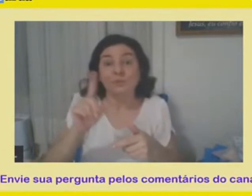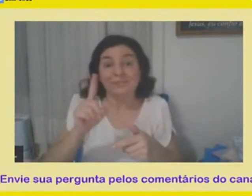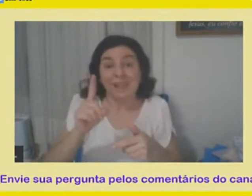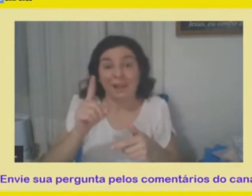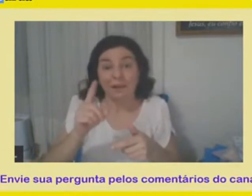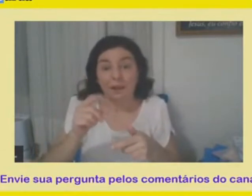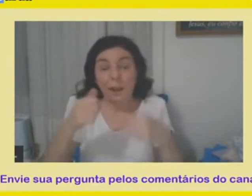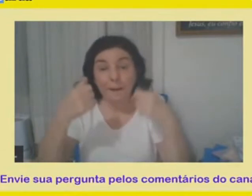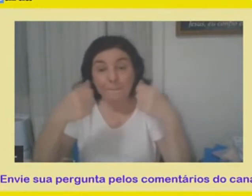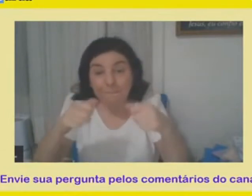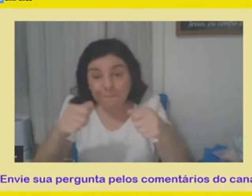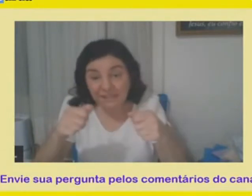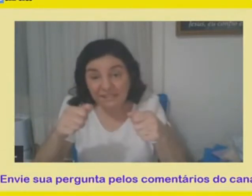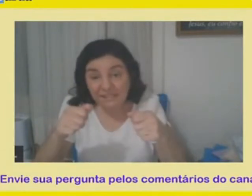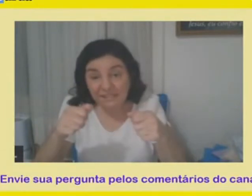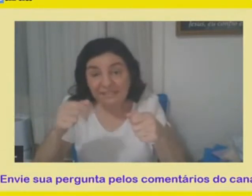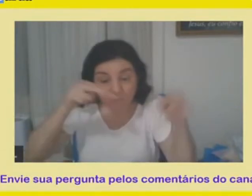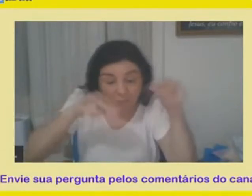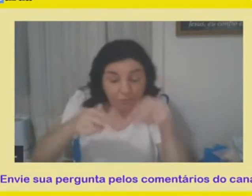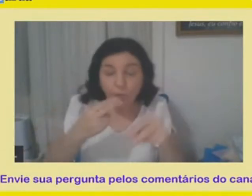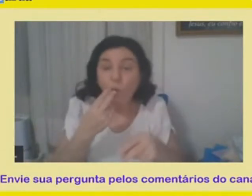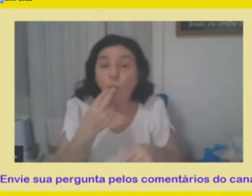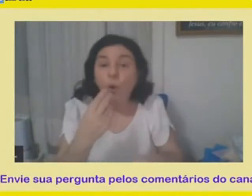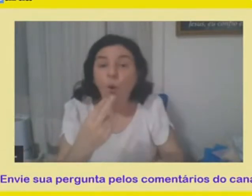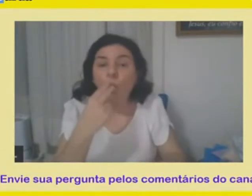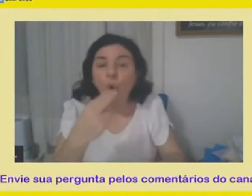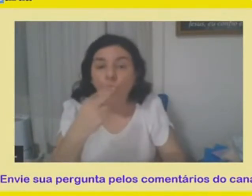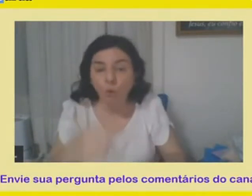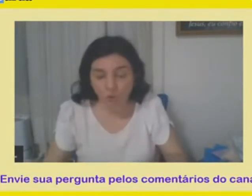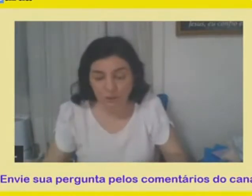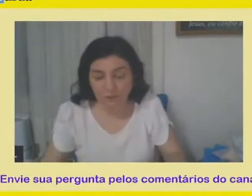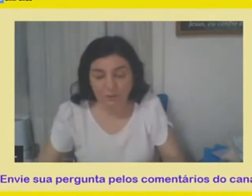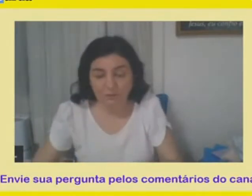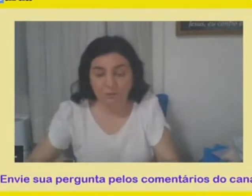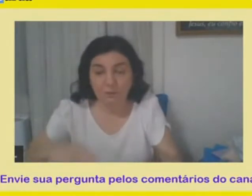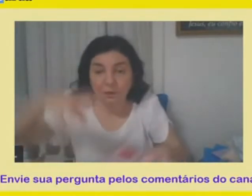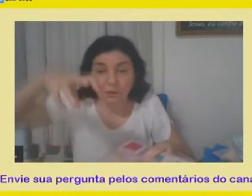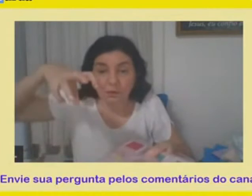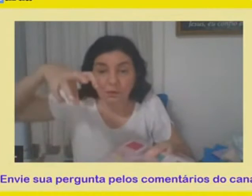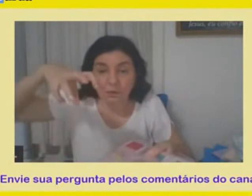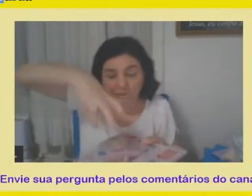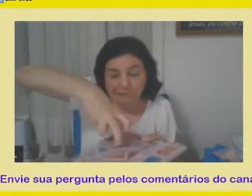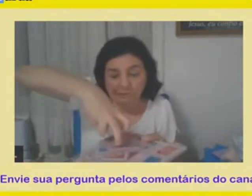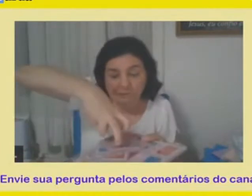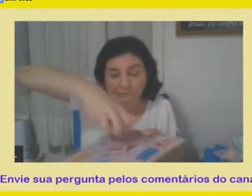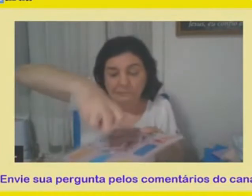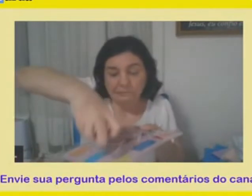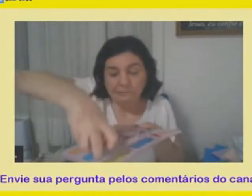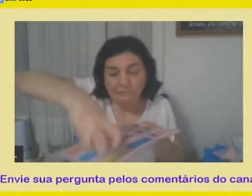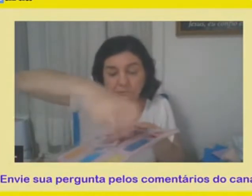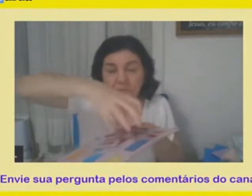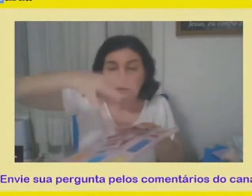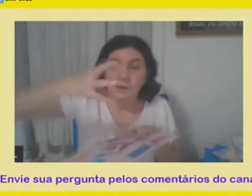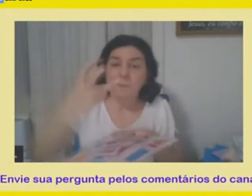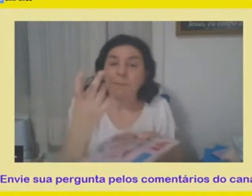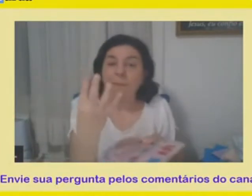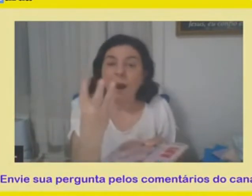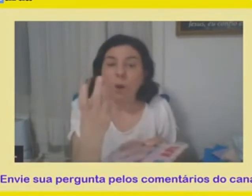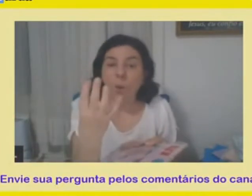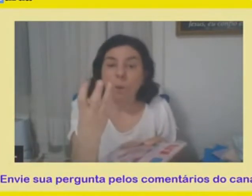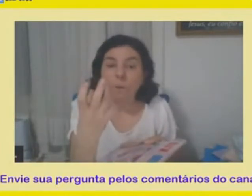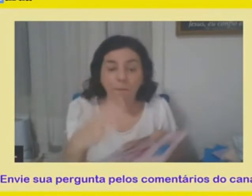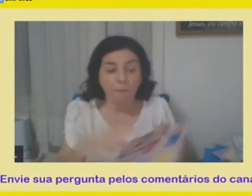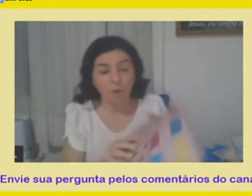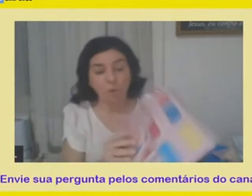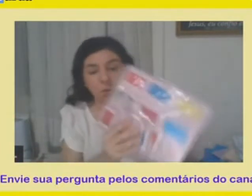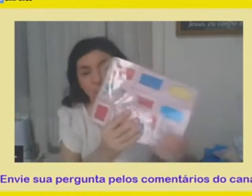né? Ele não consegue sinalizar de forma clara, talvez, tem mais dificuldade. Ele